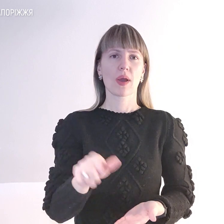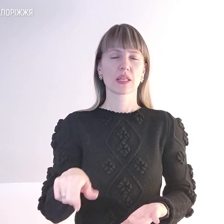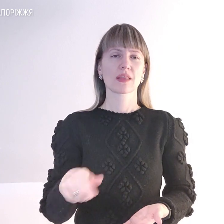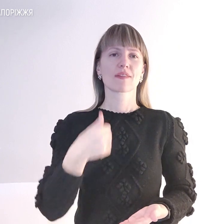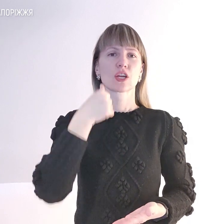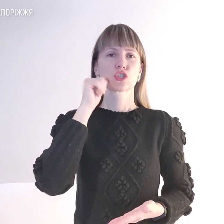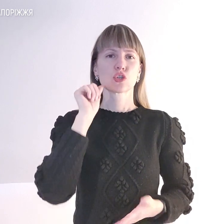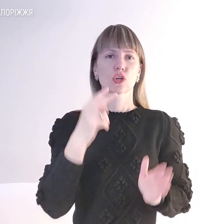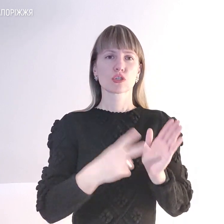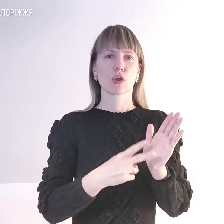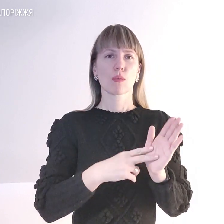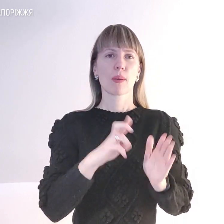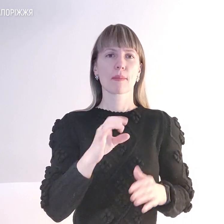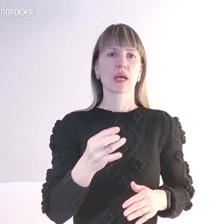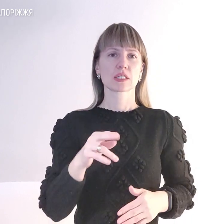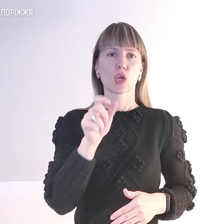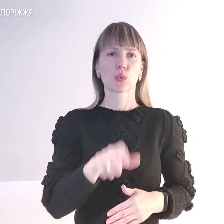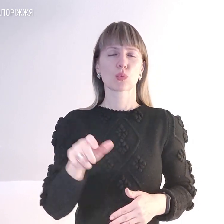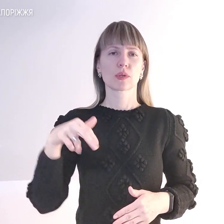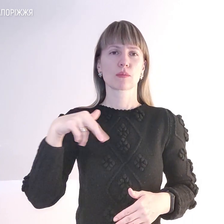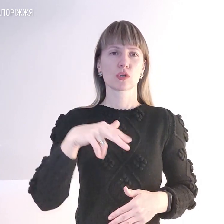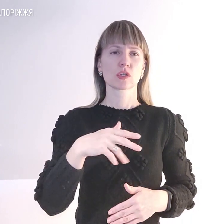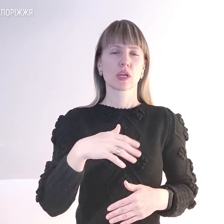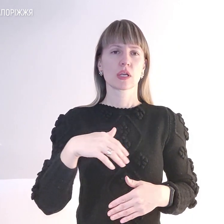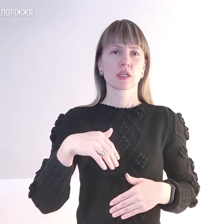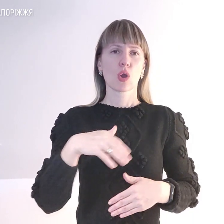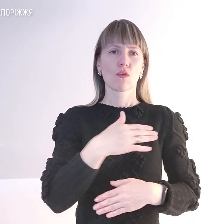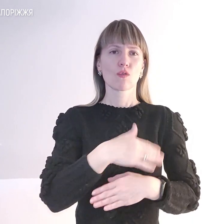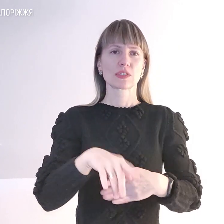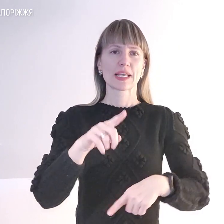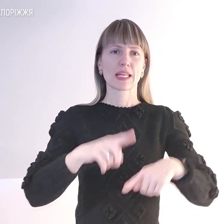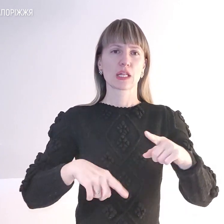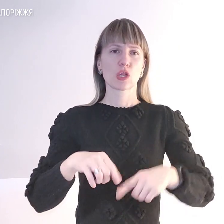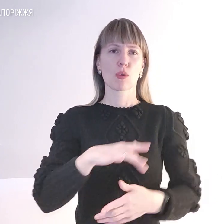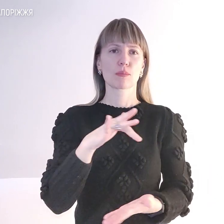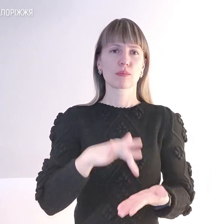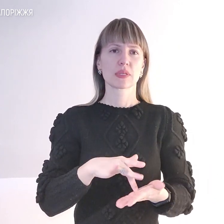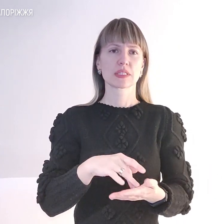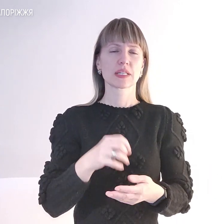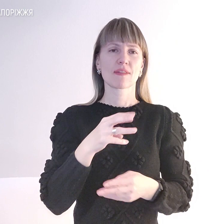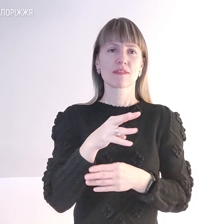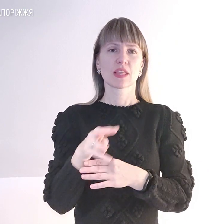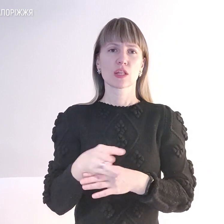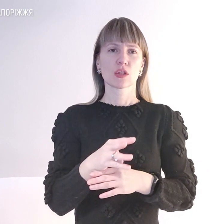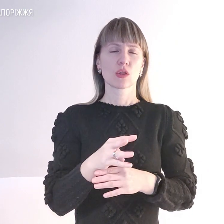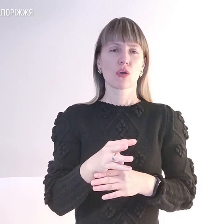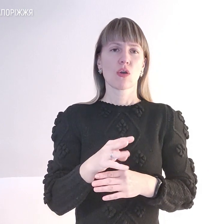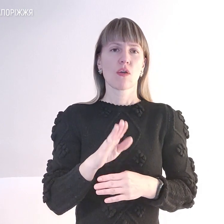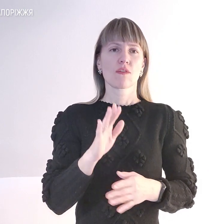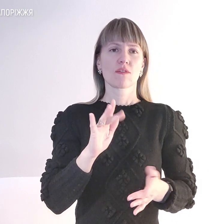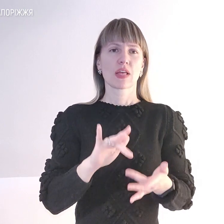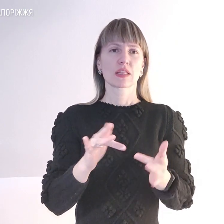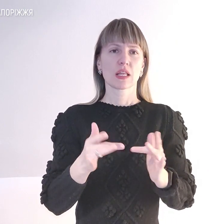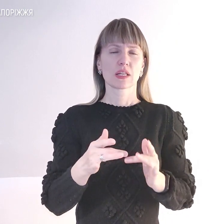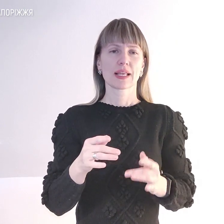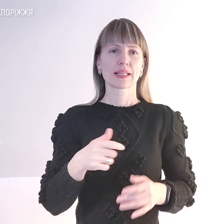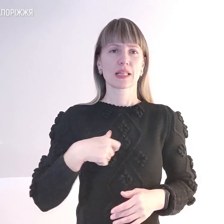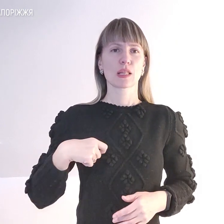Вчора, 7 березня, люди пройшлися вулицями рідного міста. Відео поділився у соціальних мережах депутат Запорізької обласної